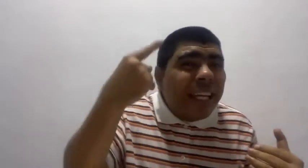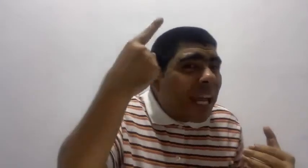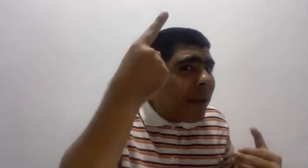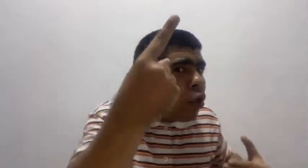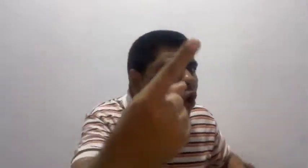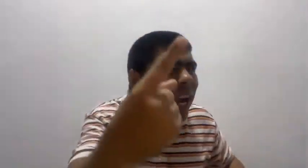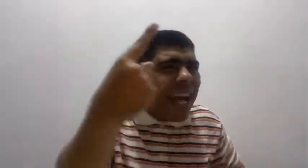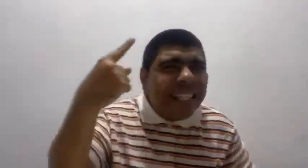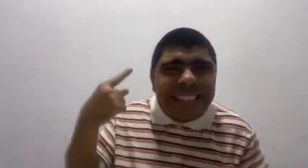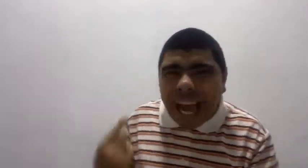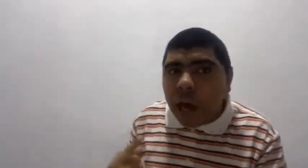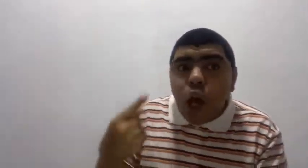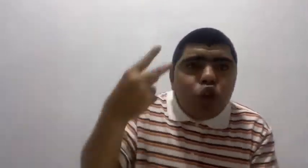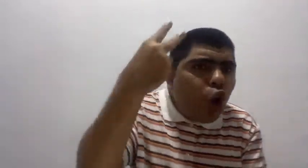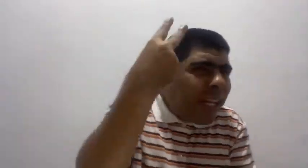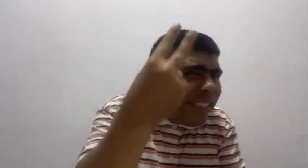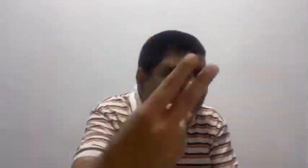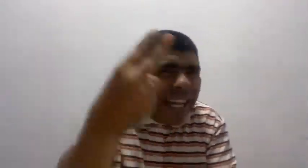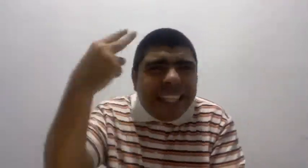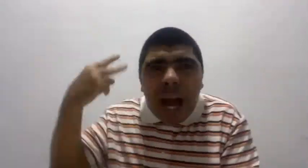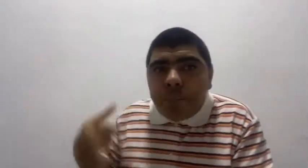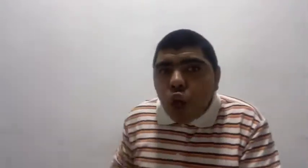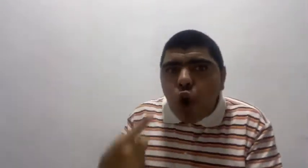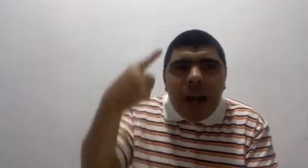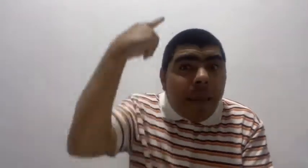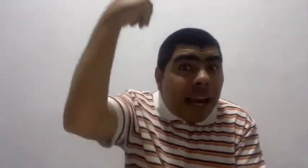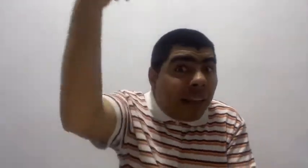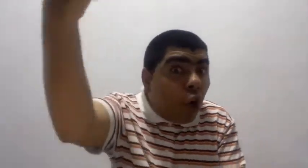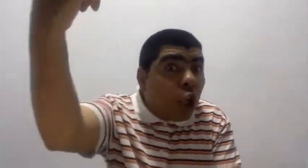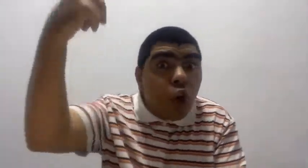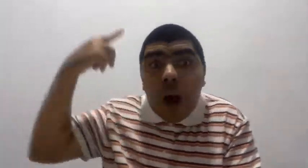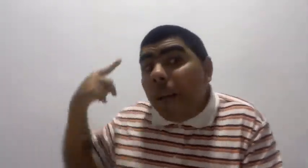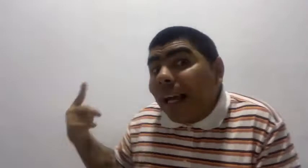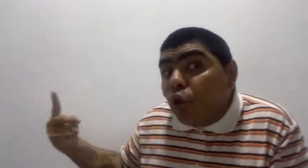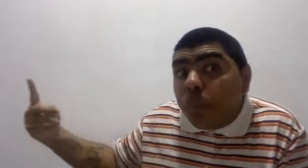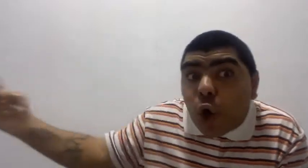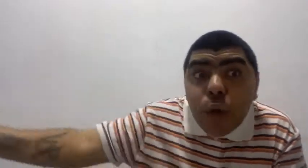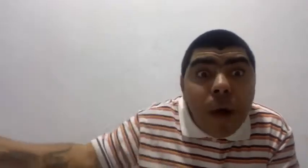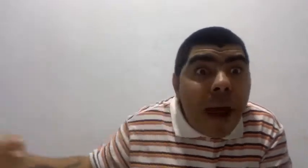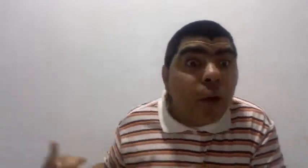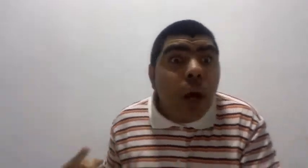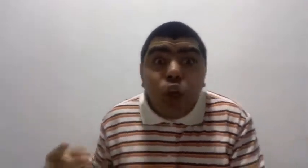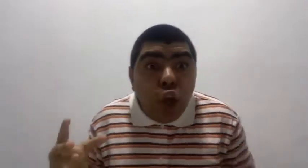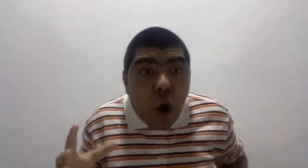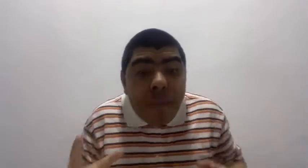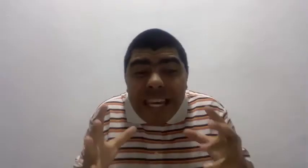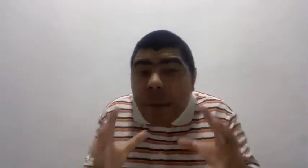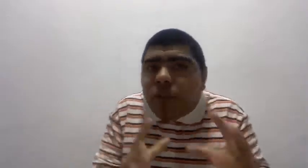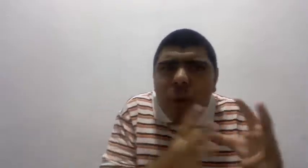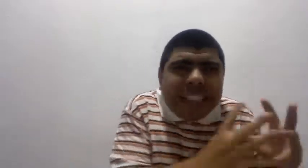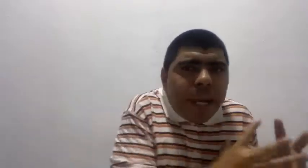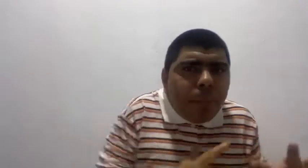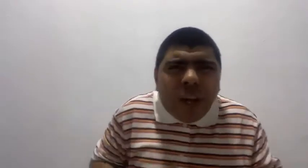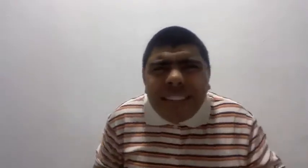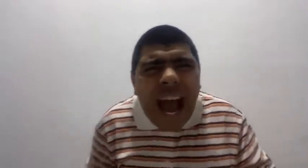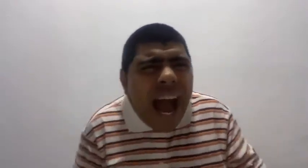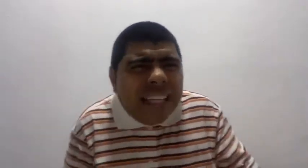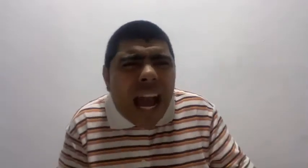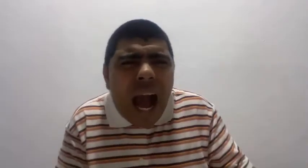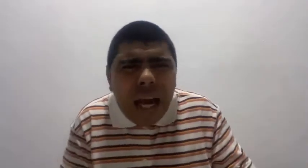que ver con la lealtad, con la integridad, con amar a Dios y con amar a tu prójimo, hermano. Dios me lleva fuerte por esa área.